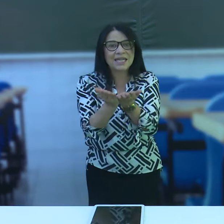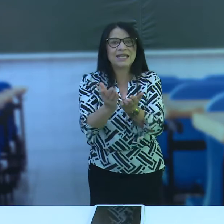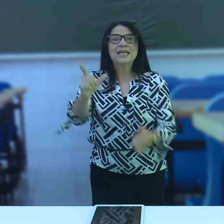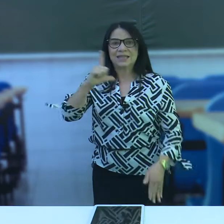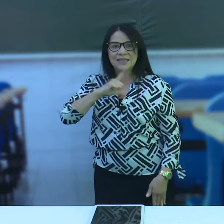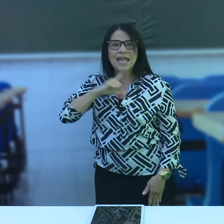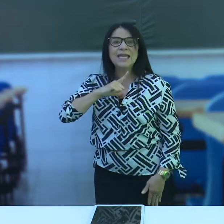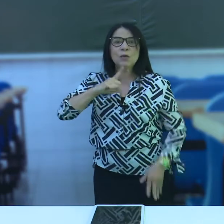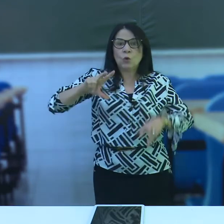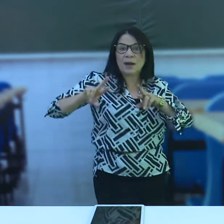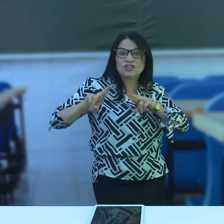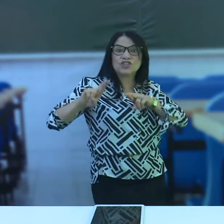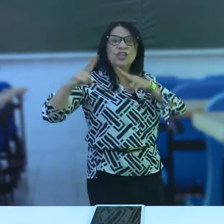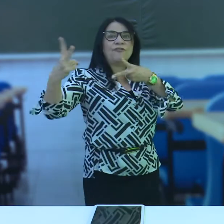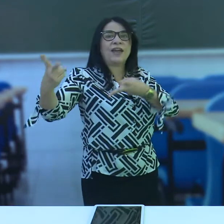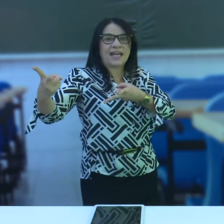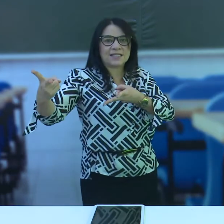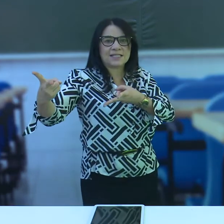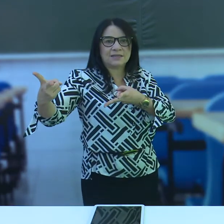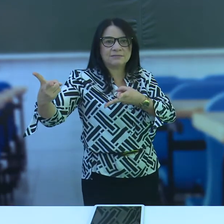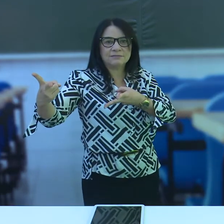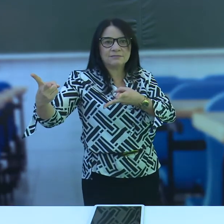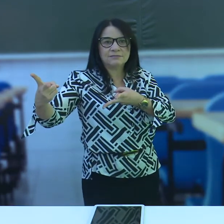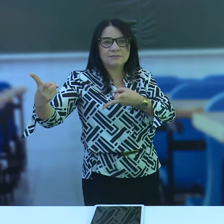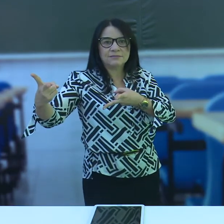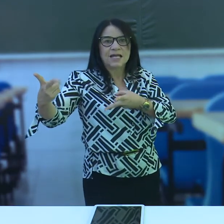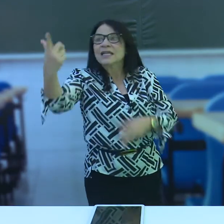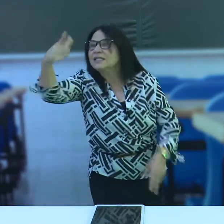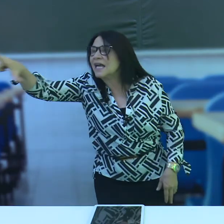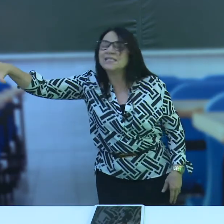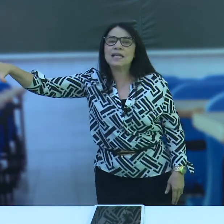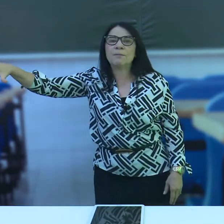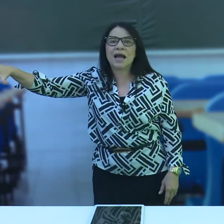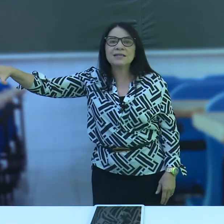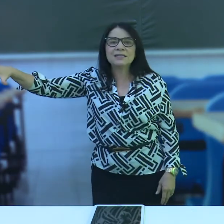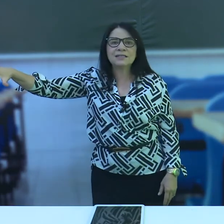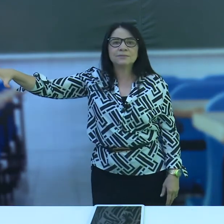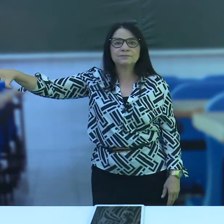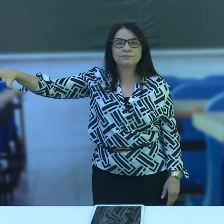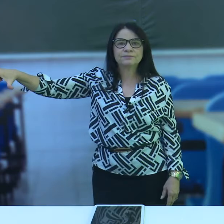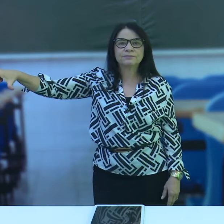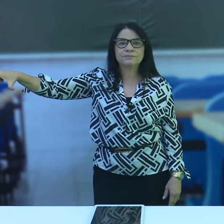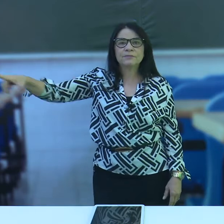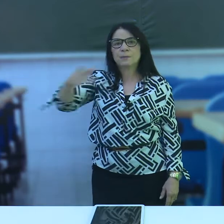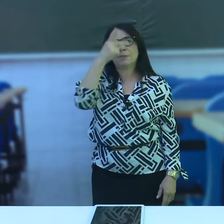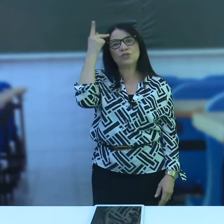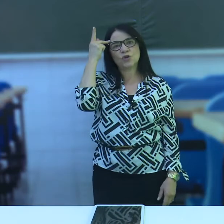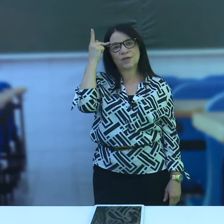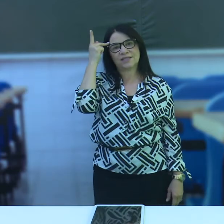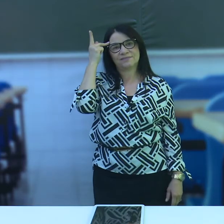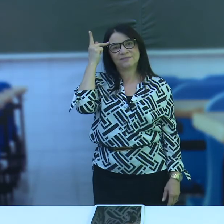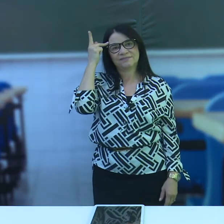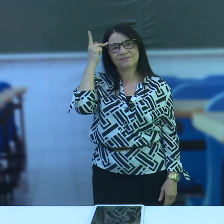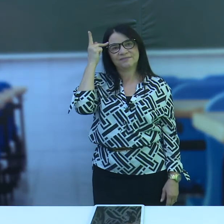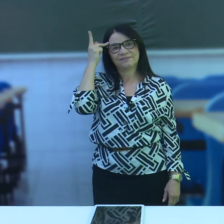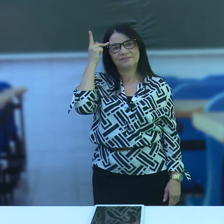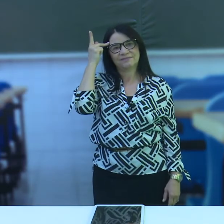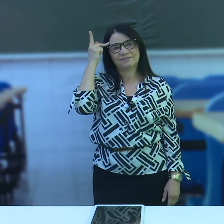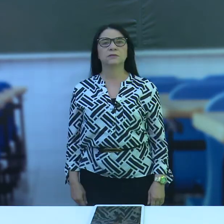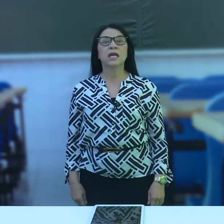Ele tem uma diferença das demais pessoas.